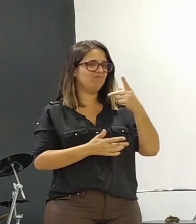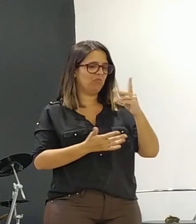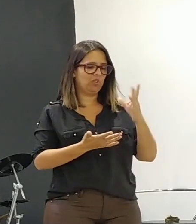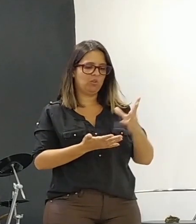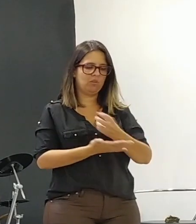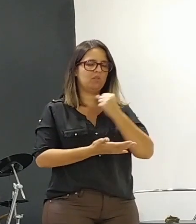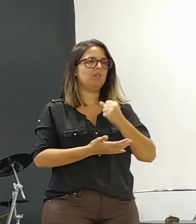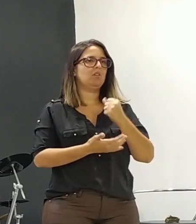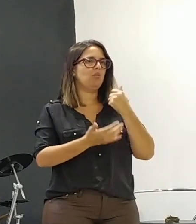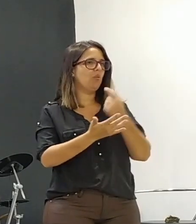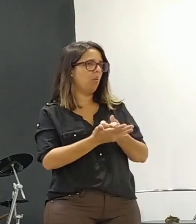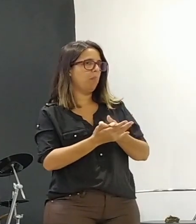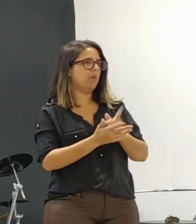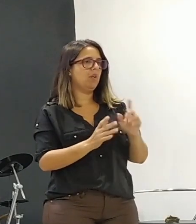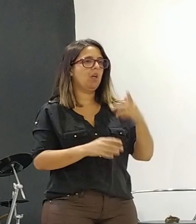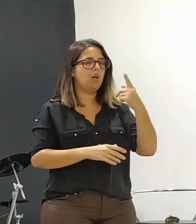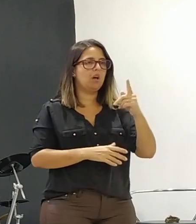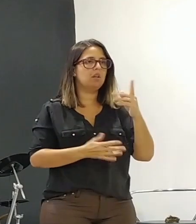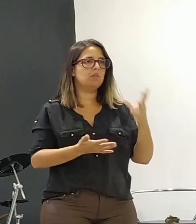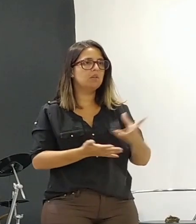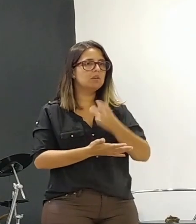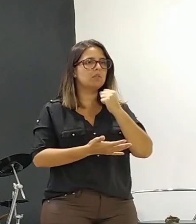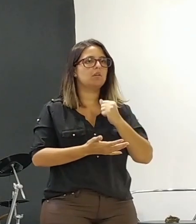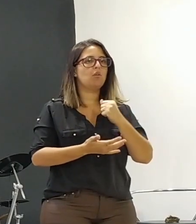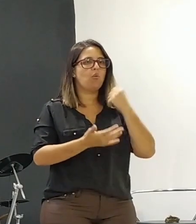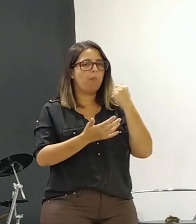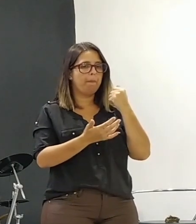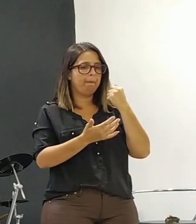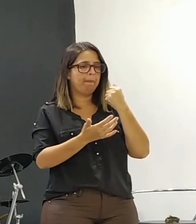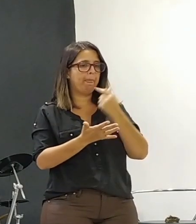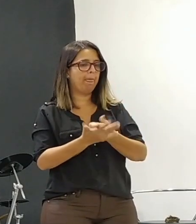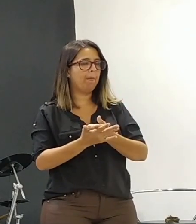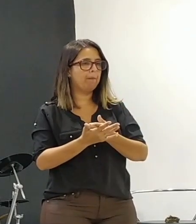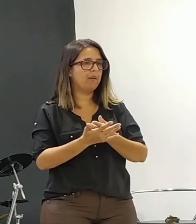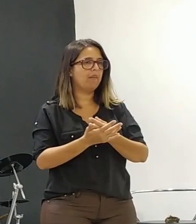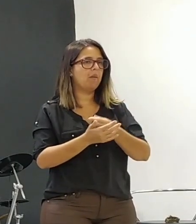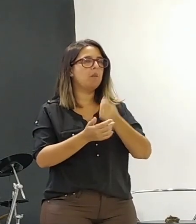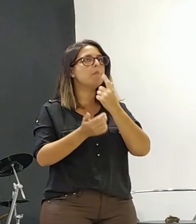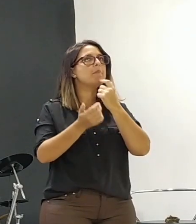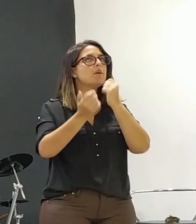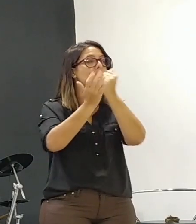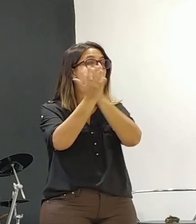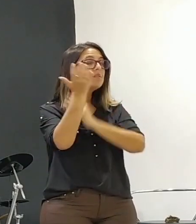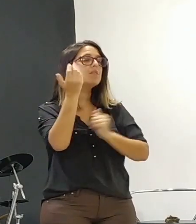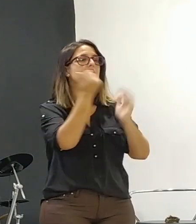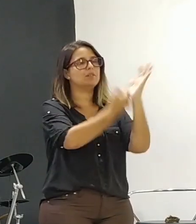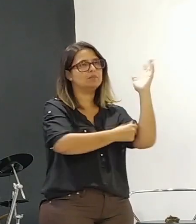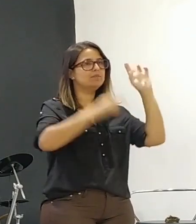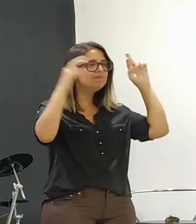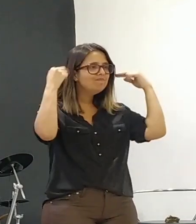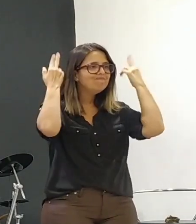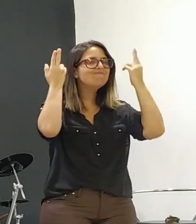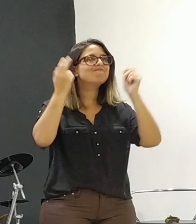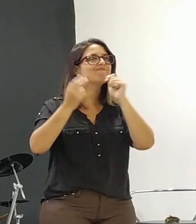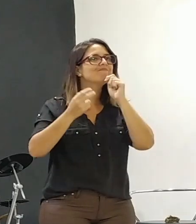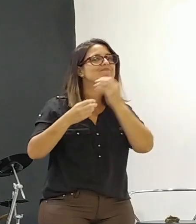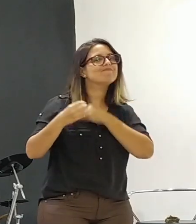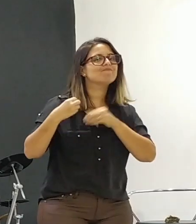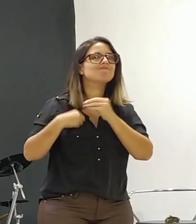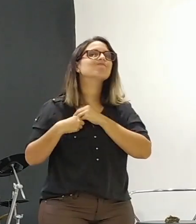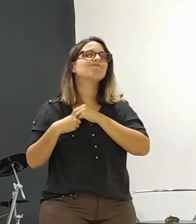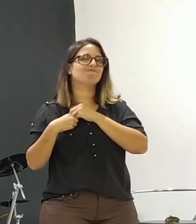foi comprada. A tua salvação foi comprada com o sangue do Cordeiro imaculado. Aleluia.